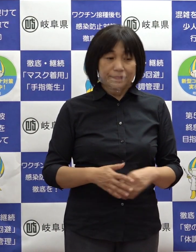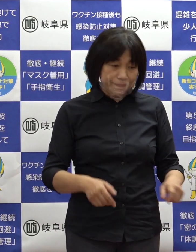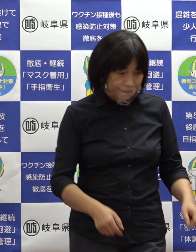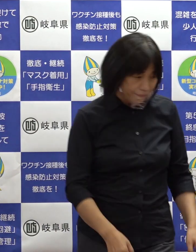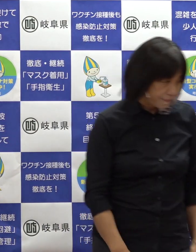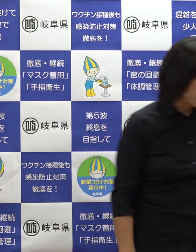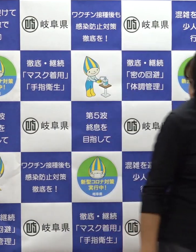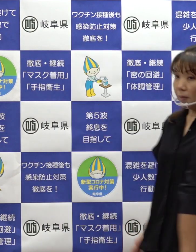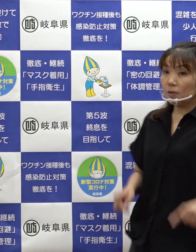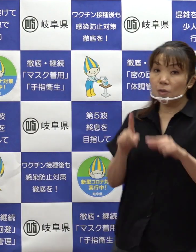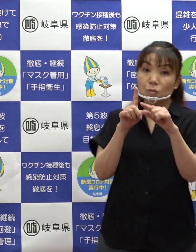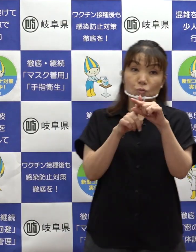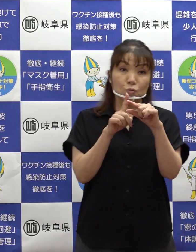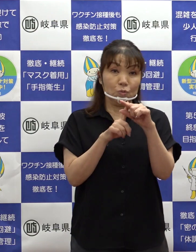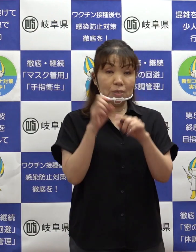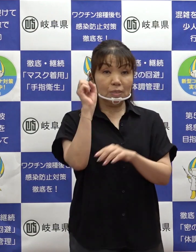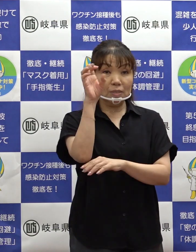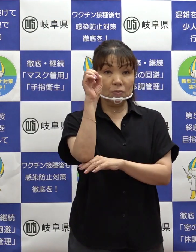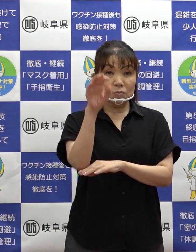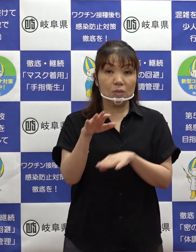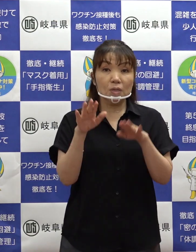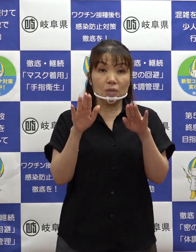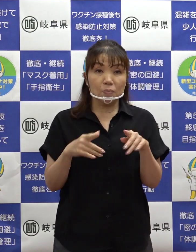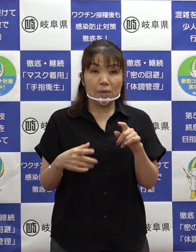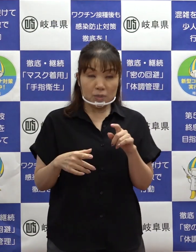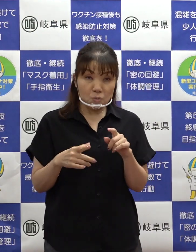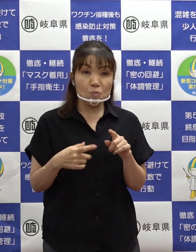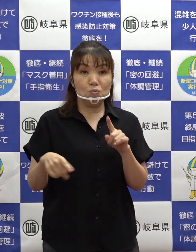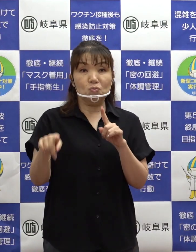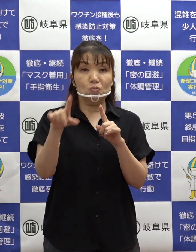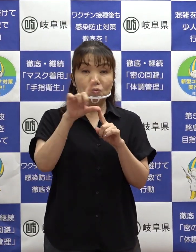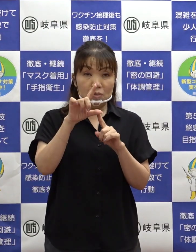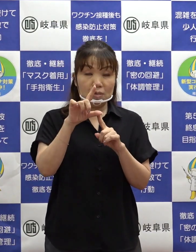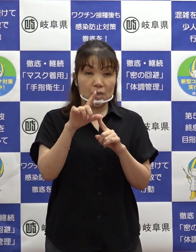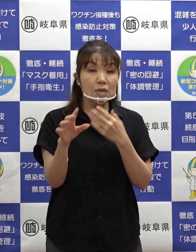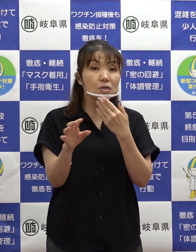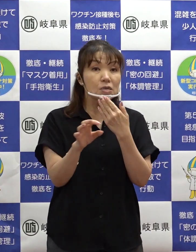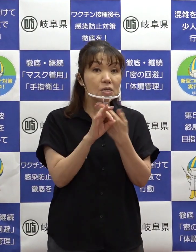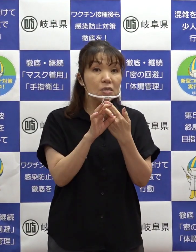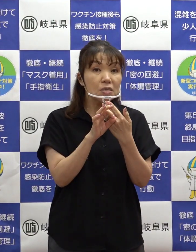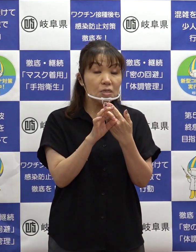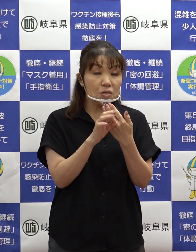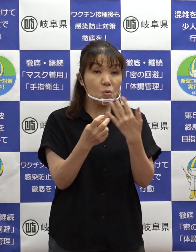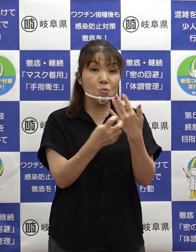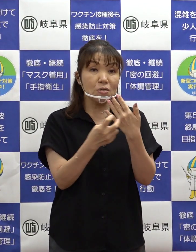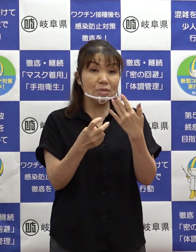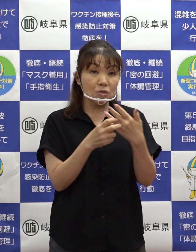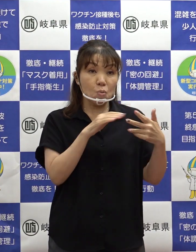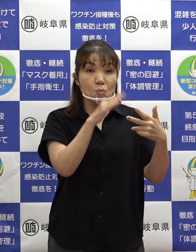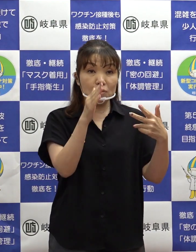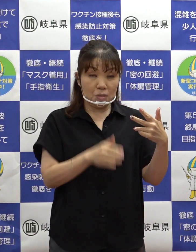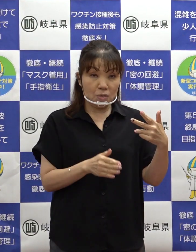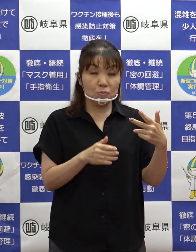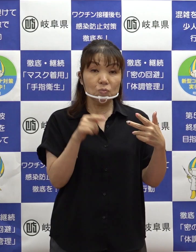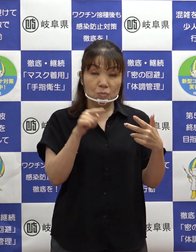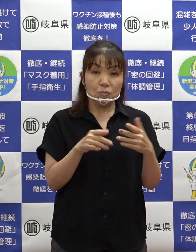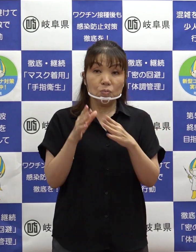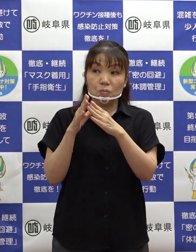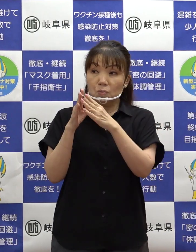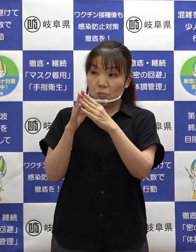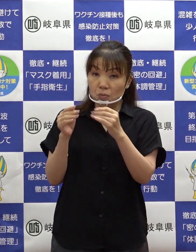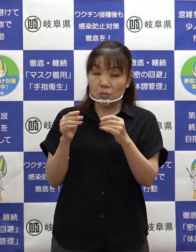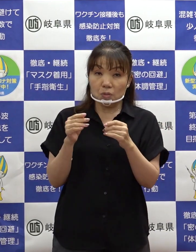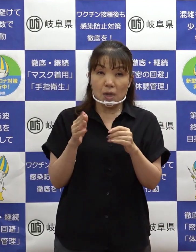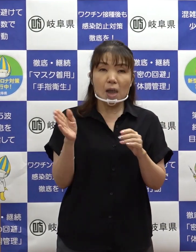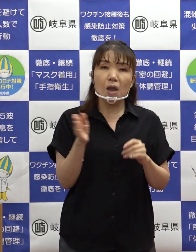中日新聞の藤原です、はいはい、今の追加になるんですけど、はい、臨時の医療施設に関して国としてある程度その中